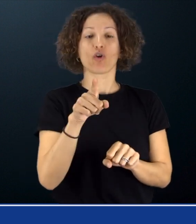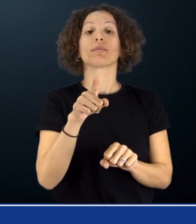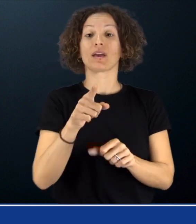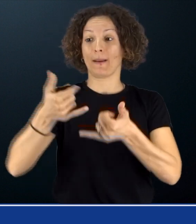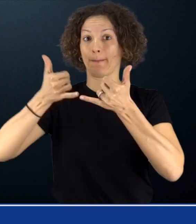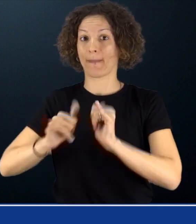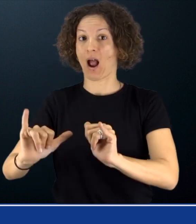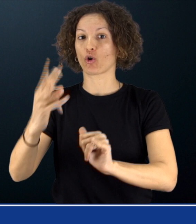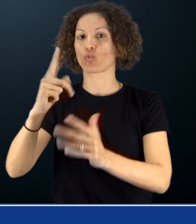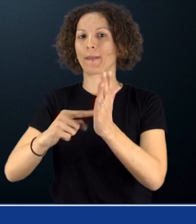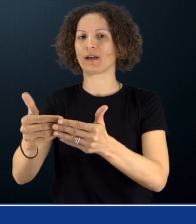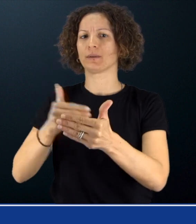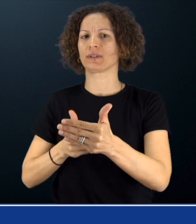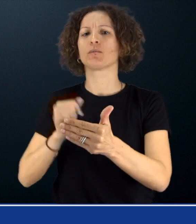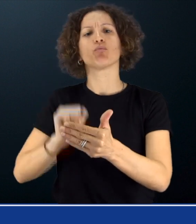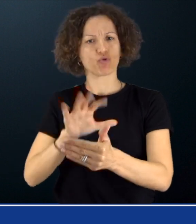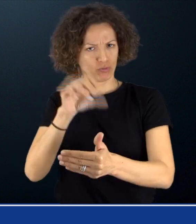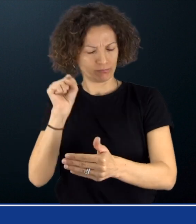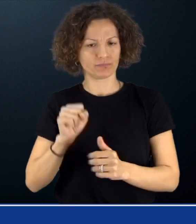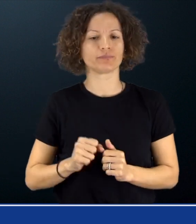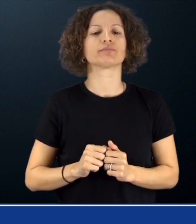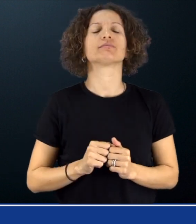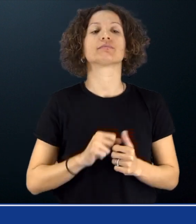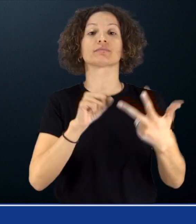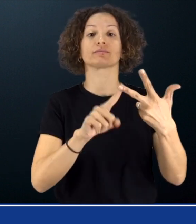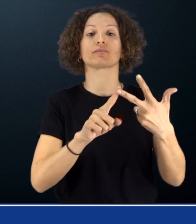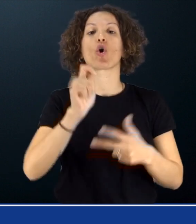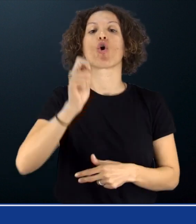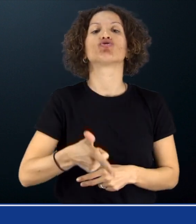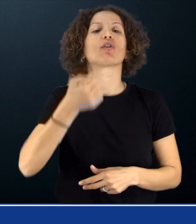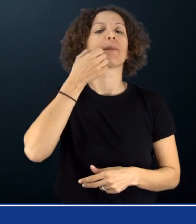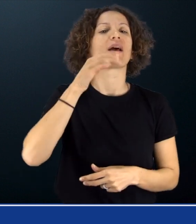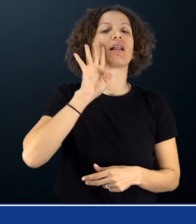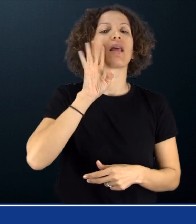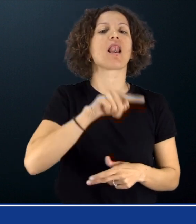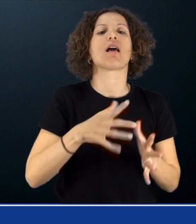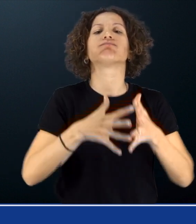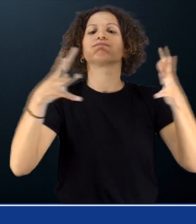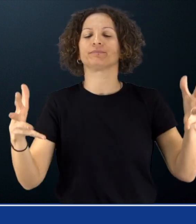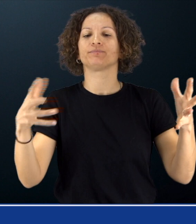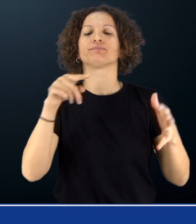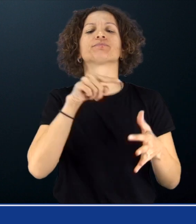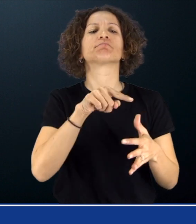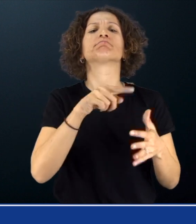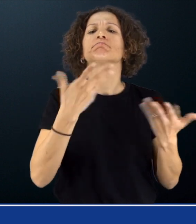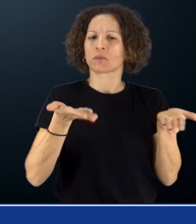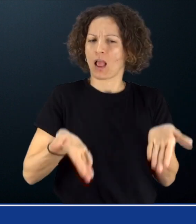maternità delle lavoratrici autonome si può ottenere da due mesi prima del parto. Il congedo